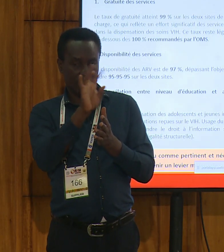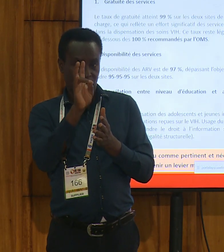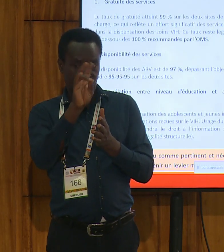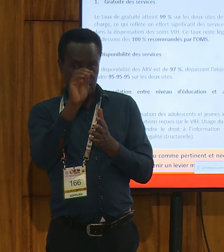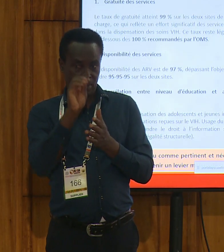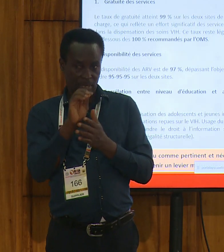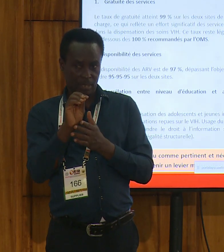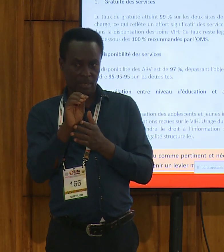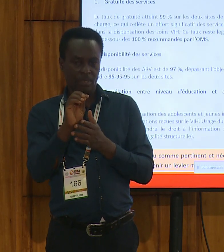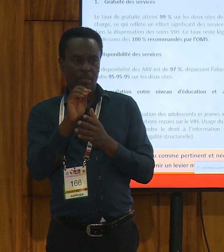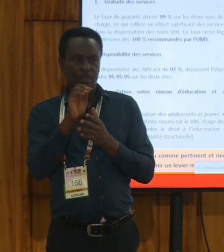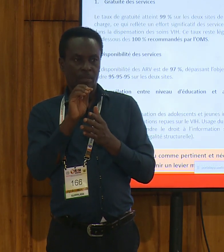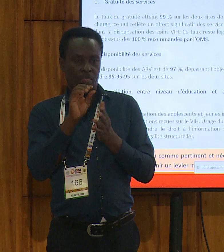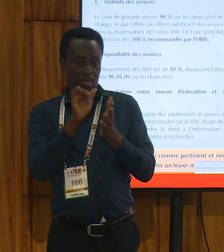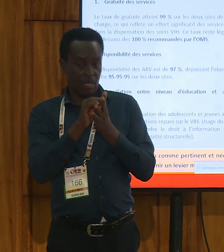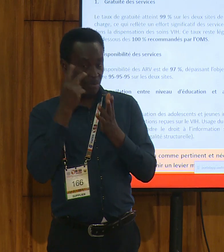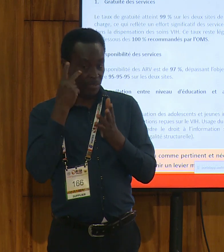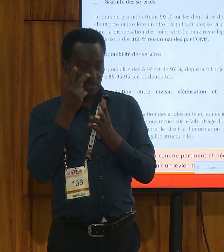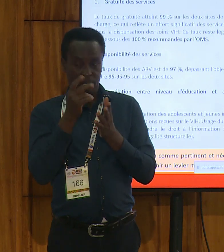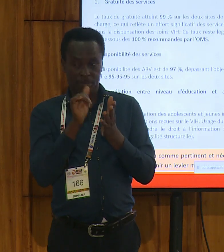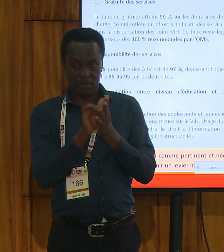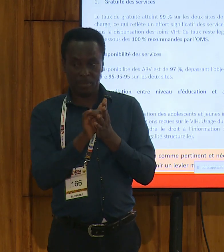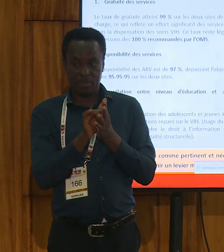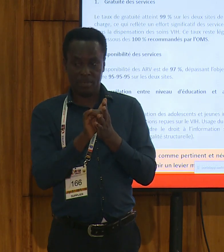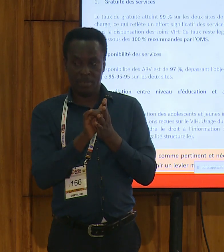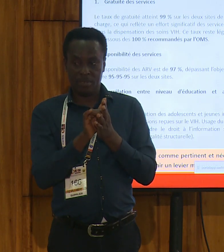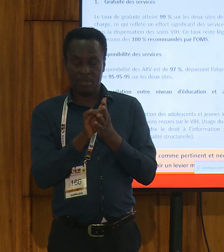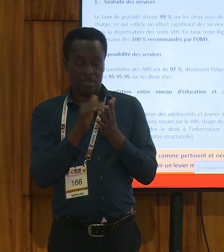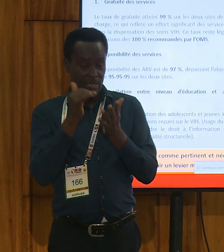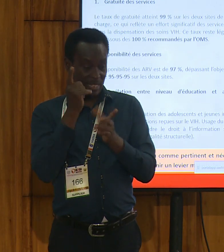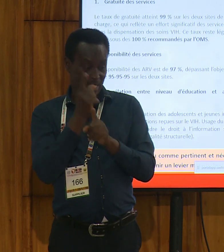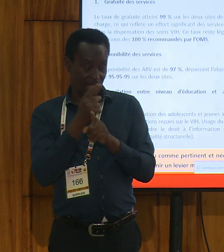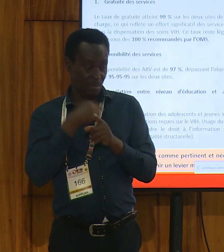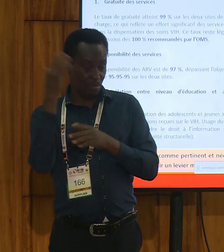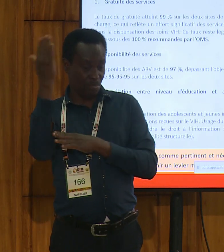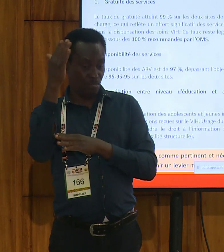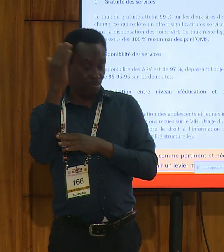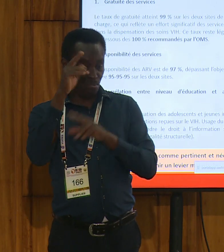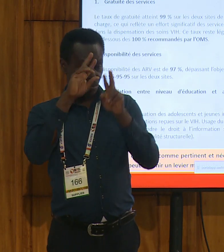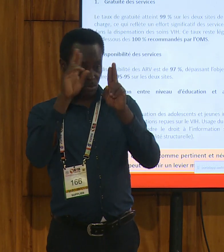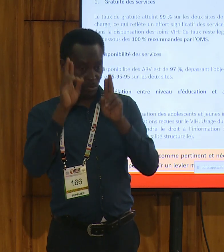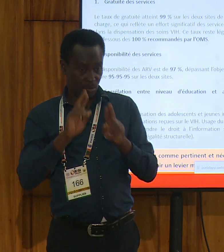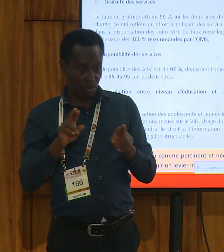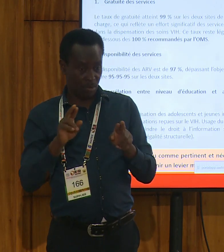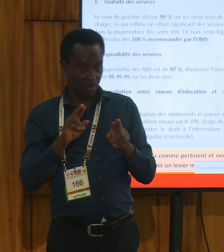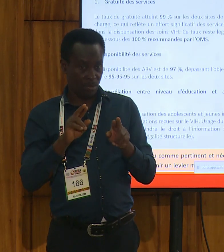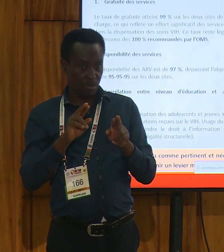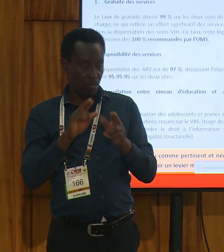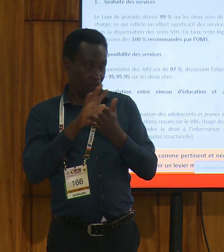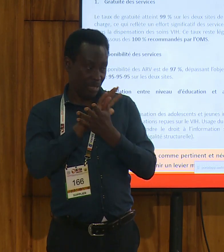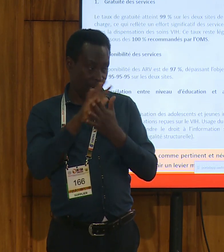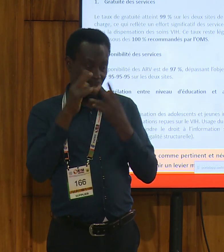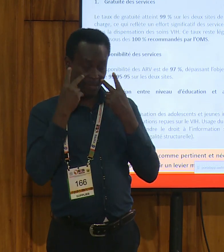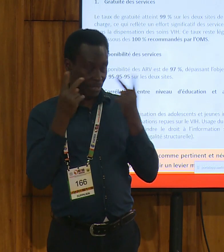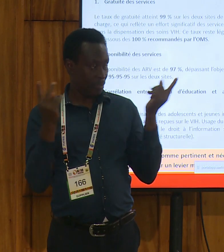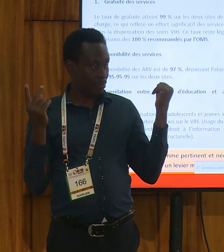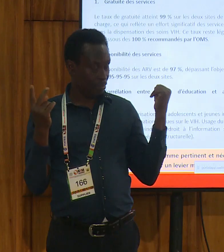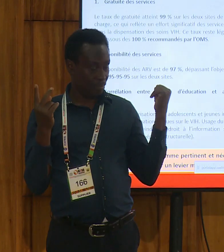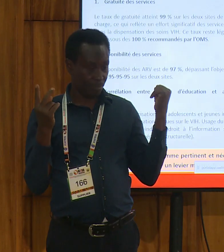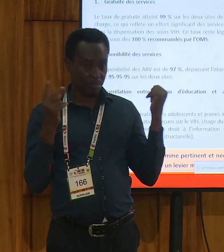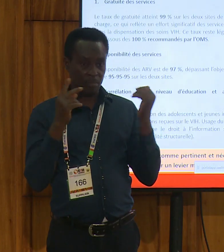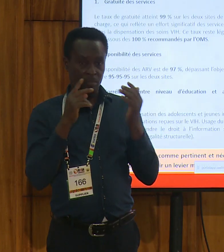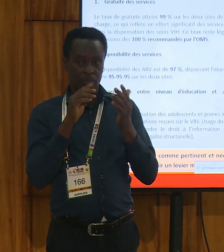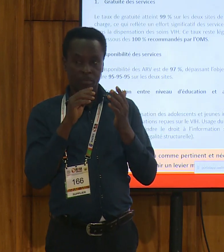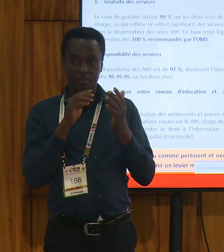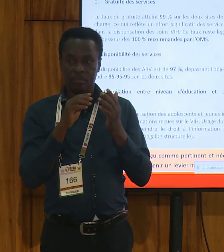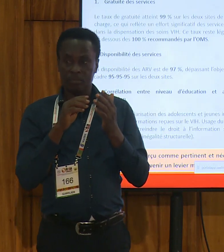Donc voilà en quelque sorte comment nous pouvons vous présenter le résultat de notre enquête sur le UCLM faite